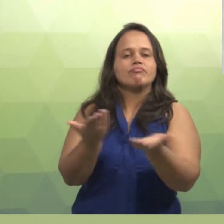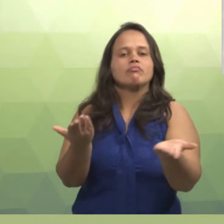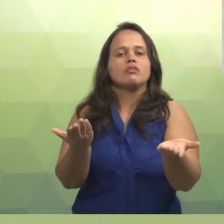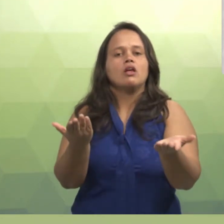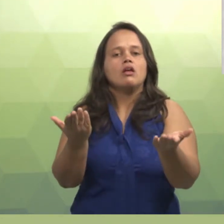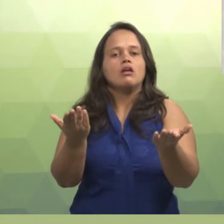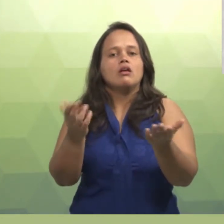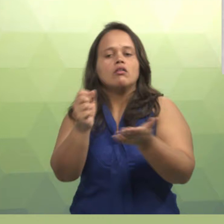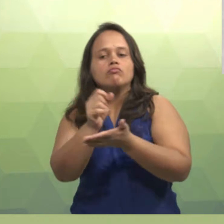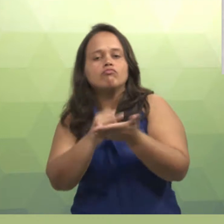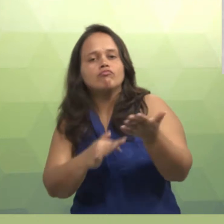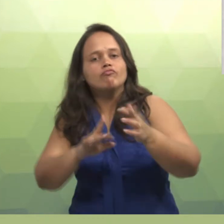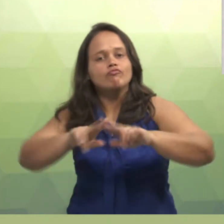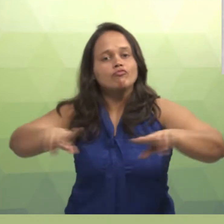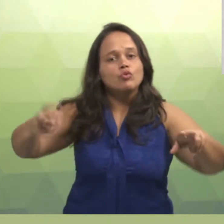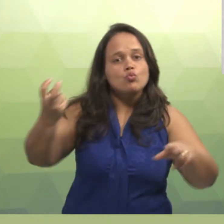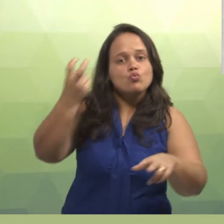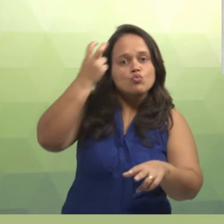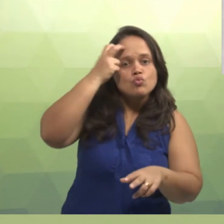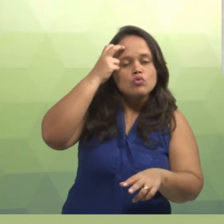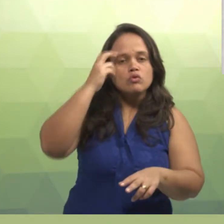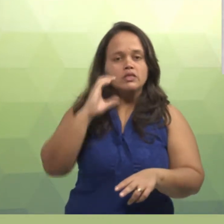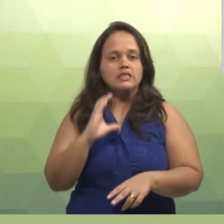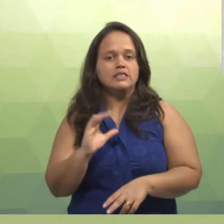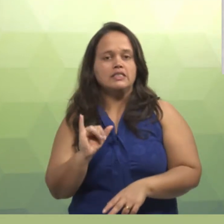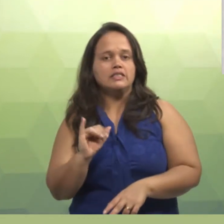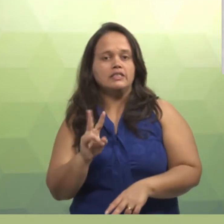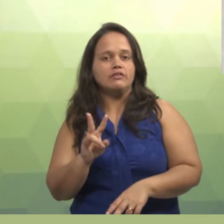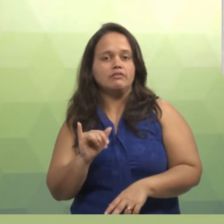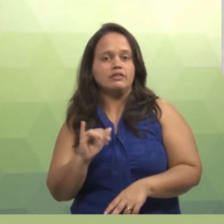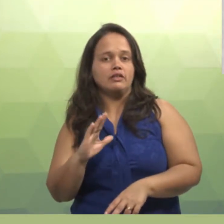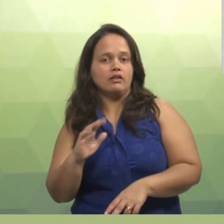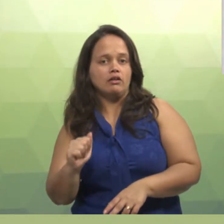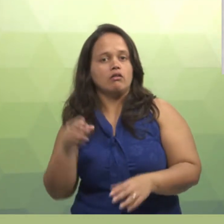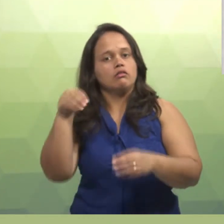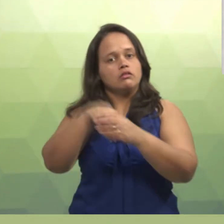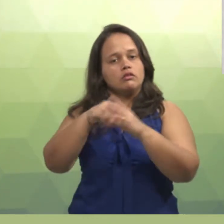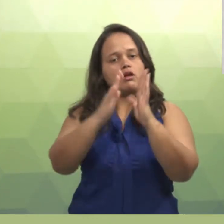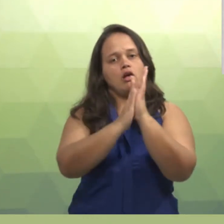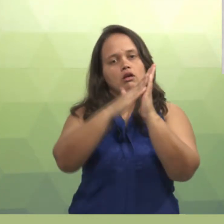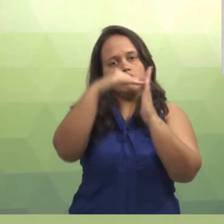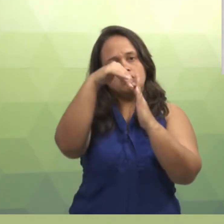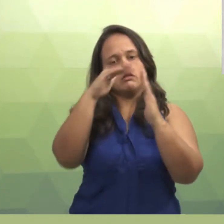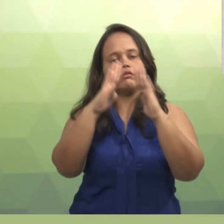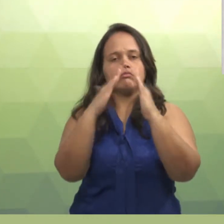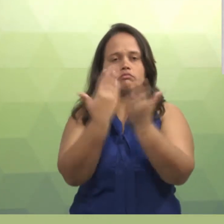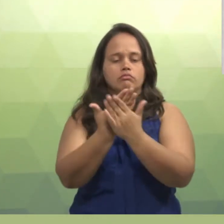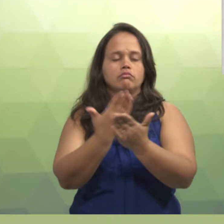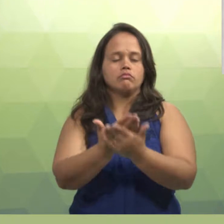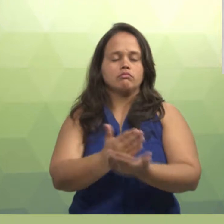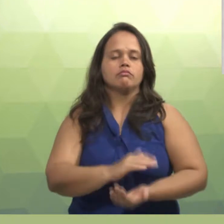atividades culturais e comemorações cívicas que farão parte do calendário escolar.